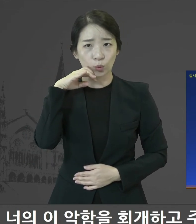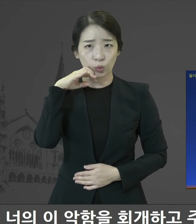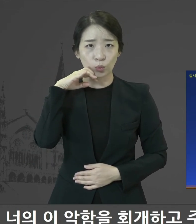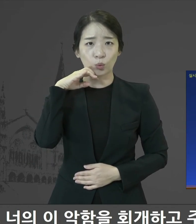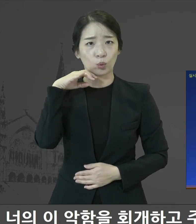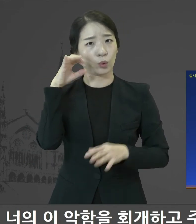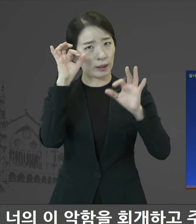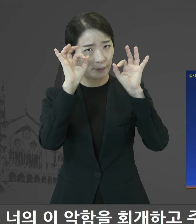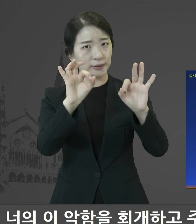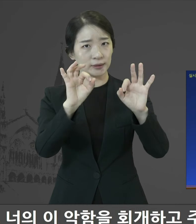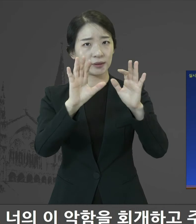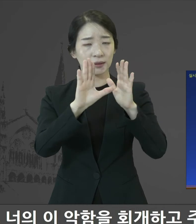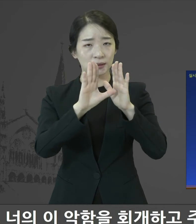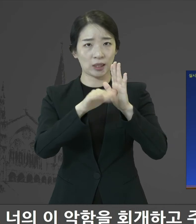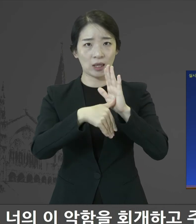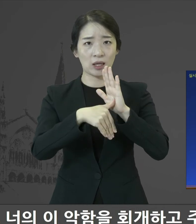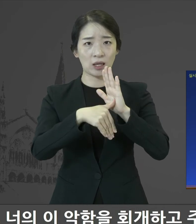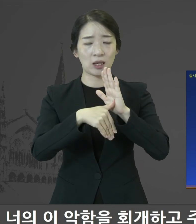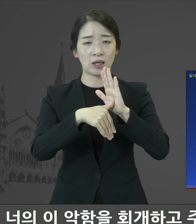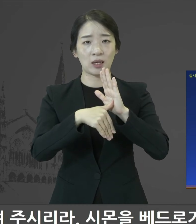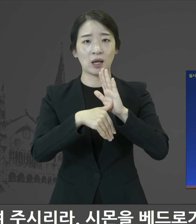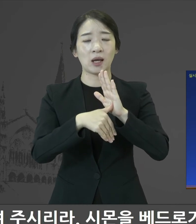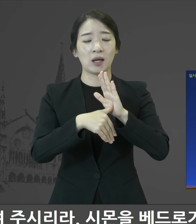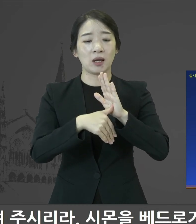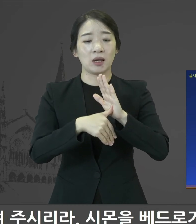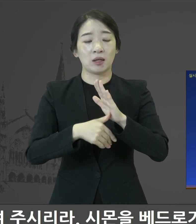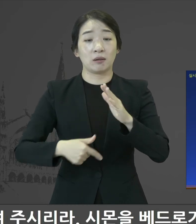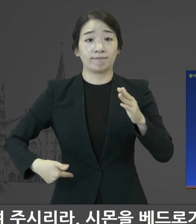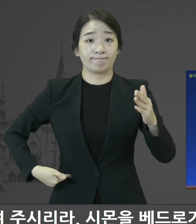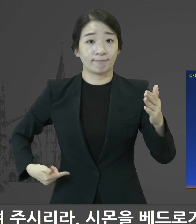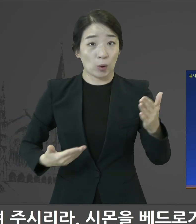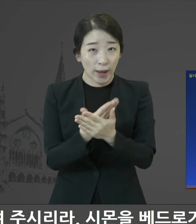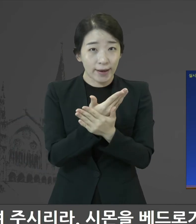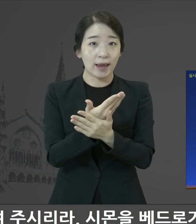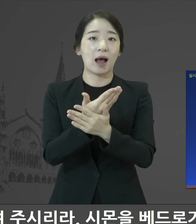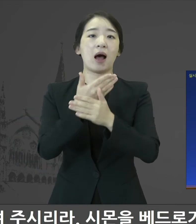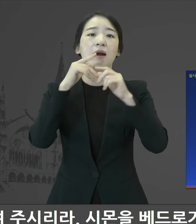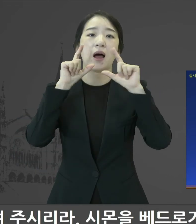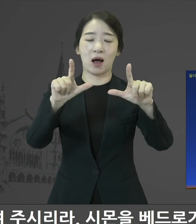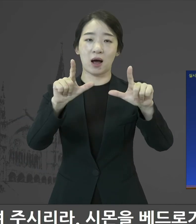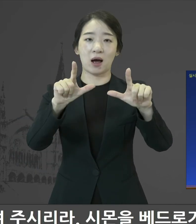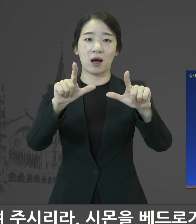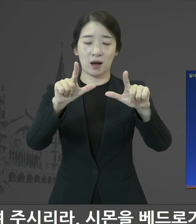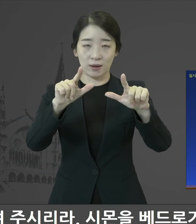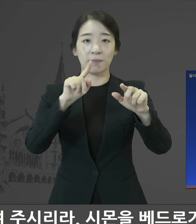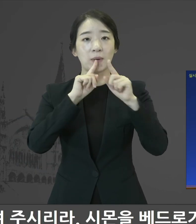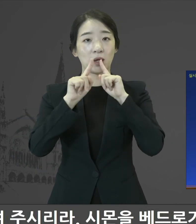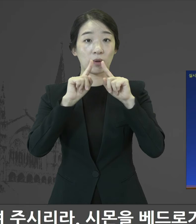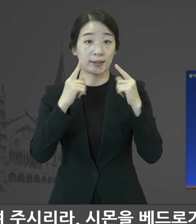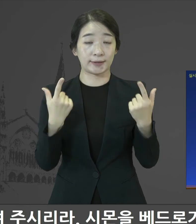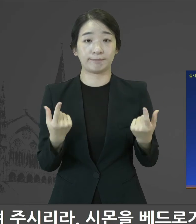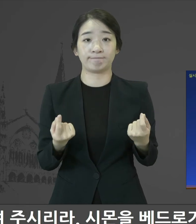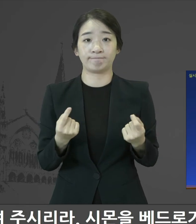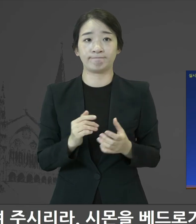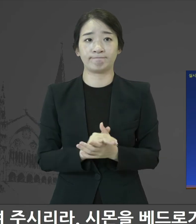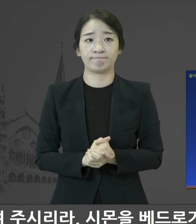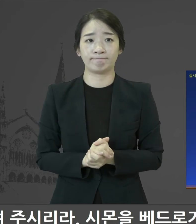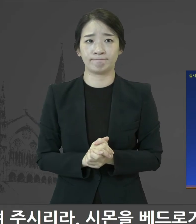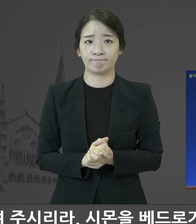딱 꼬집으면서 회개하라라고 말해주고 있는 것이죠. 이제